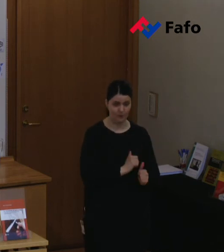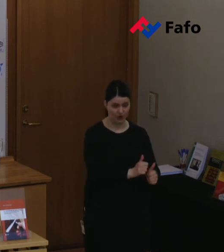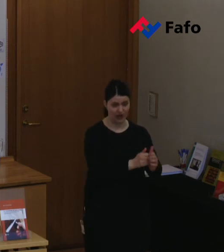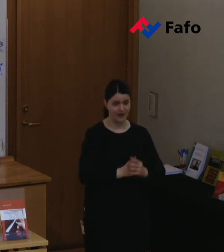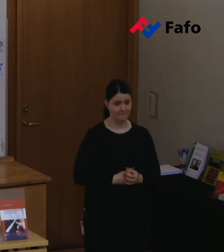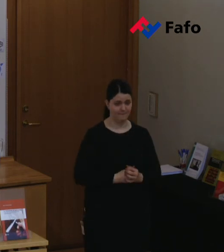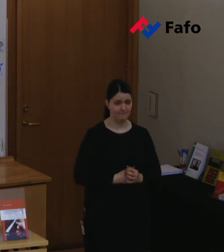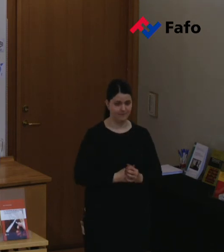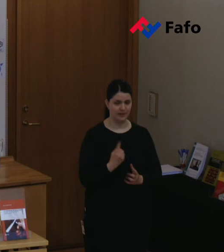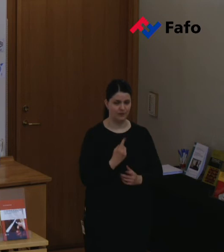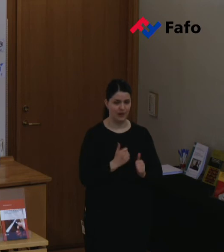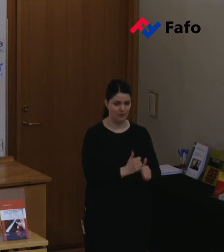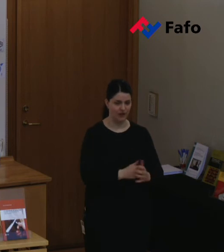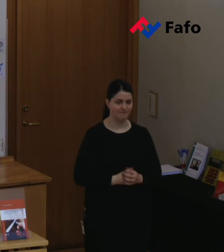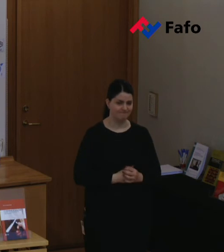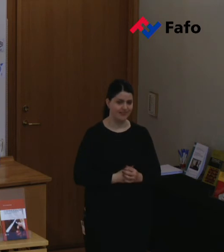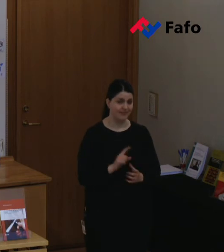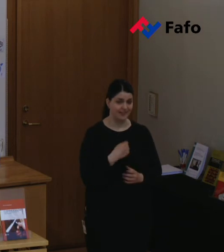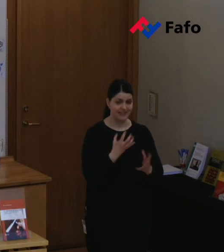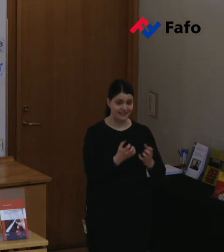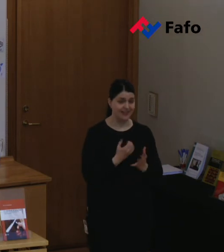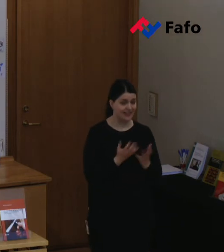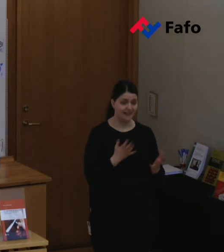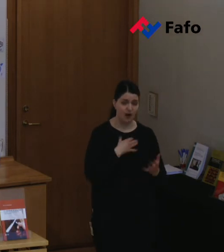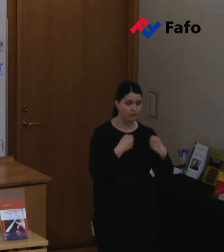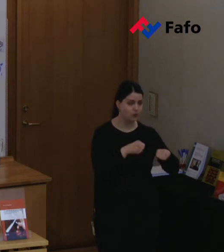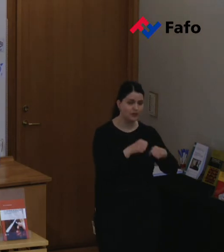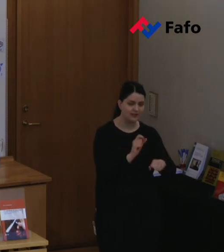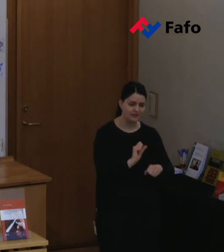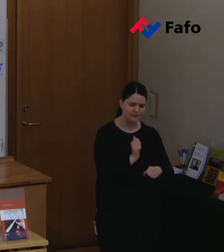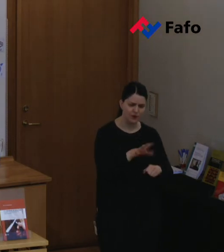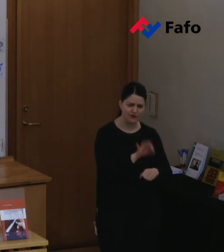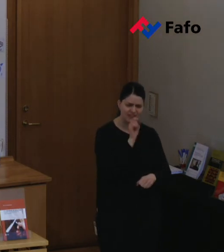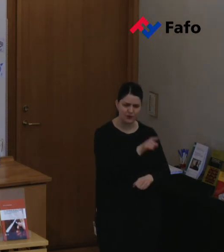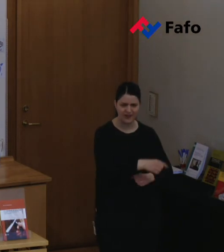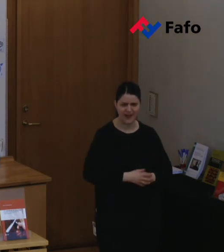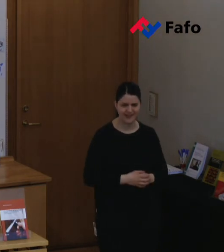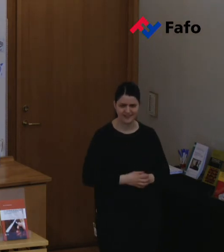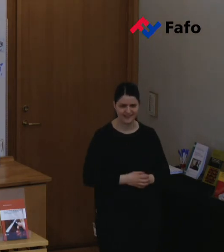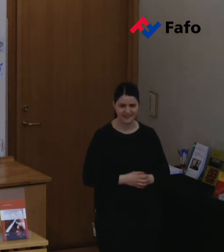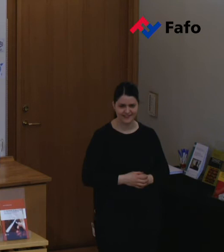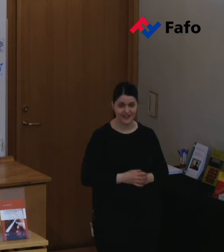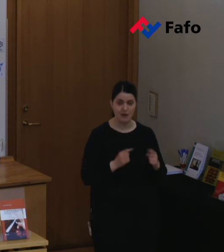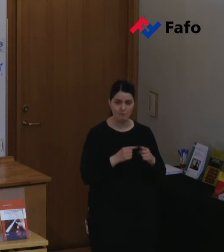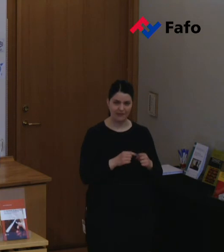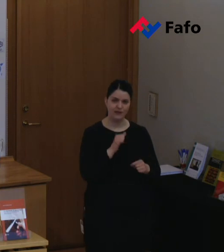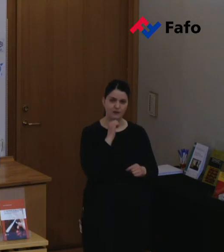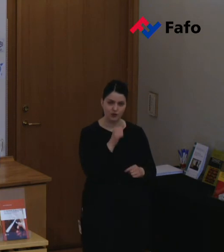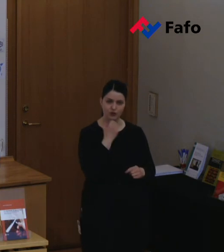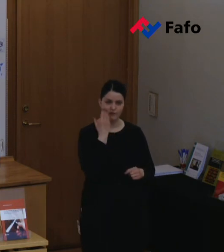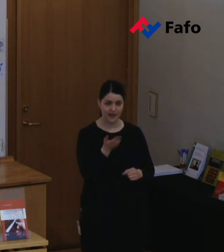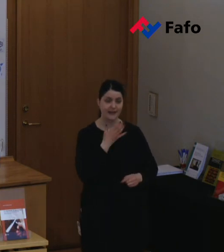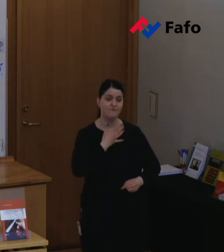jo. Vi trenger jo ikke egentlig å ha et prosjekt for å finne ut av det. Men det må være